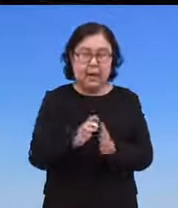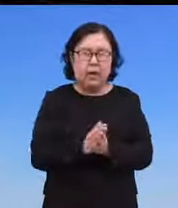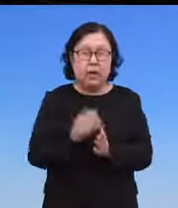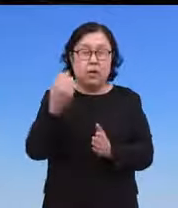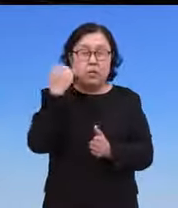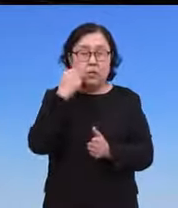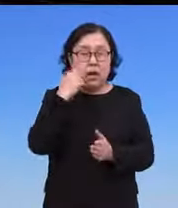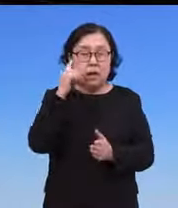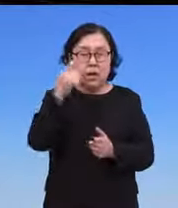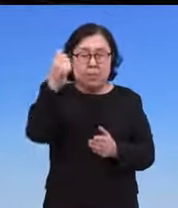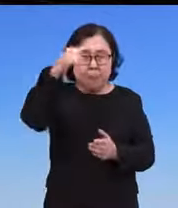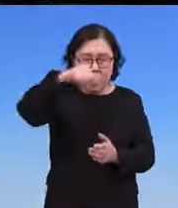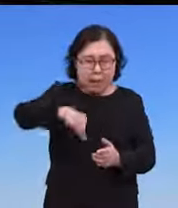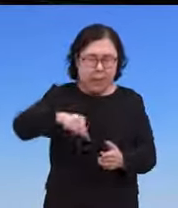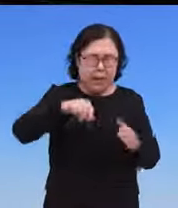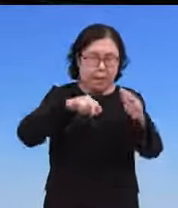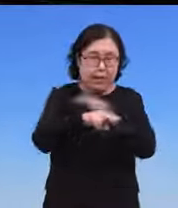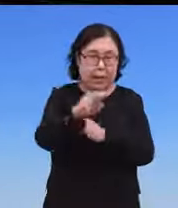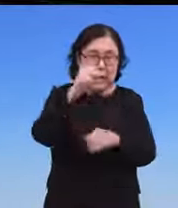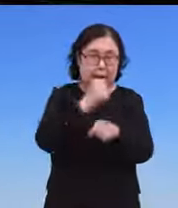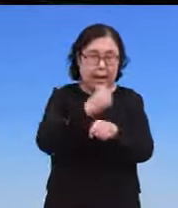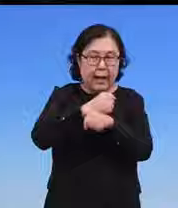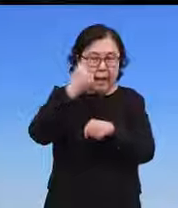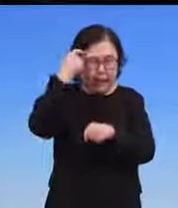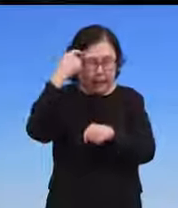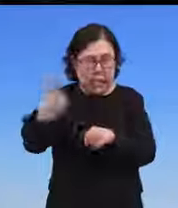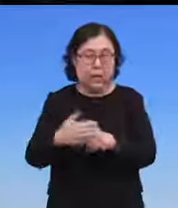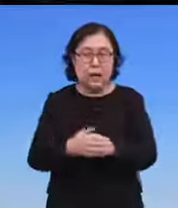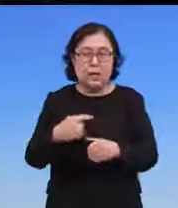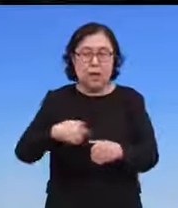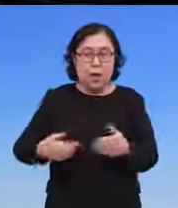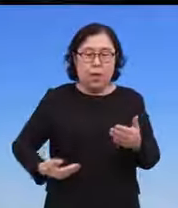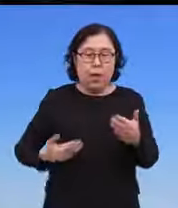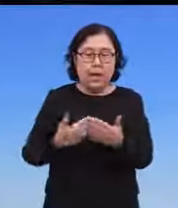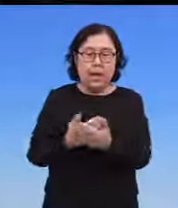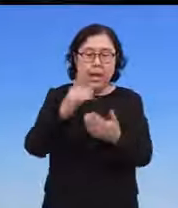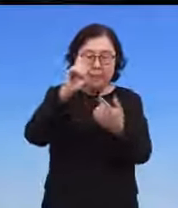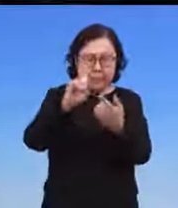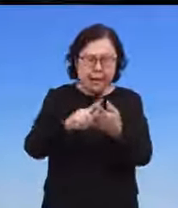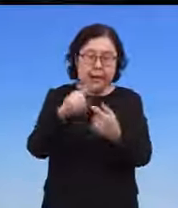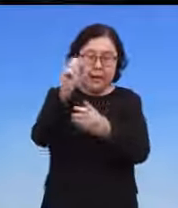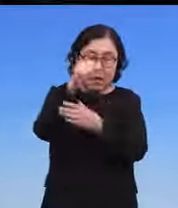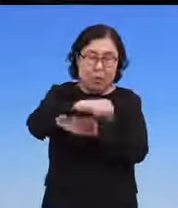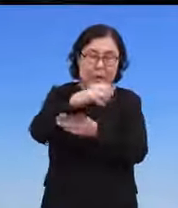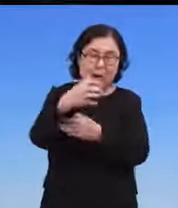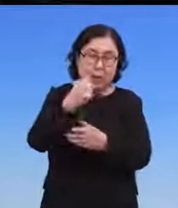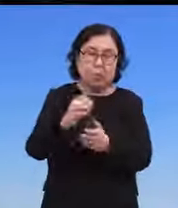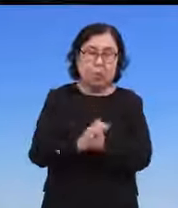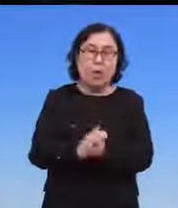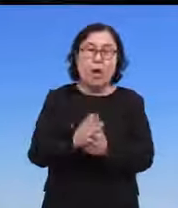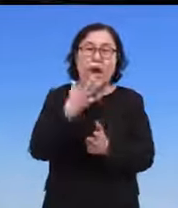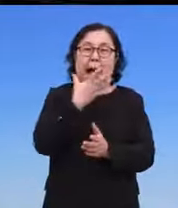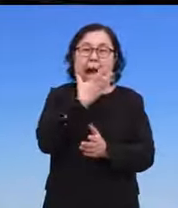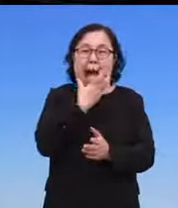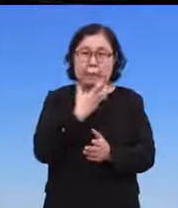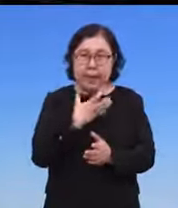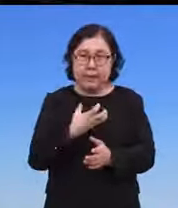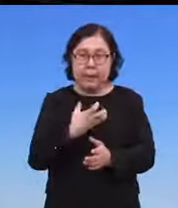회개에 합당한 열매를 맺고 속으로 아브라함이 우리 조상에게 말하지 말라. 우리 조상에게나 말하지 말라.